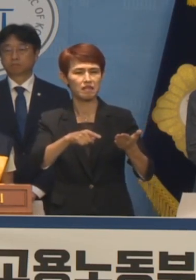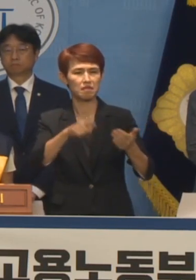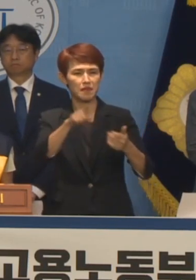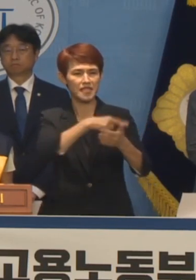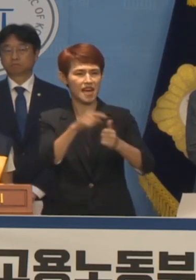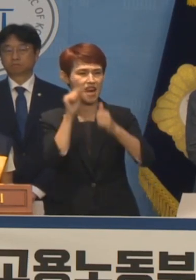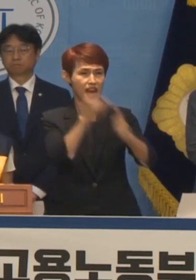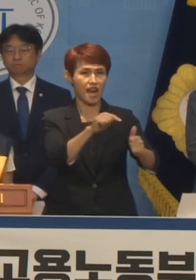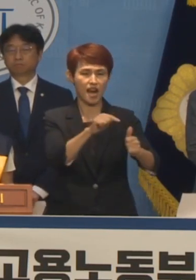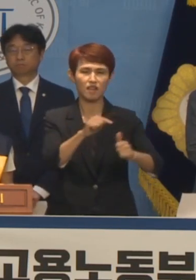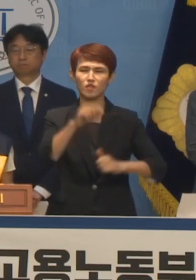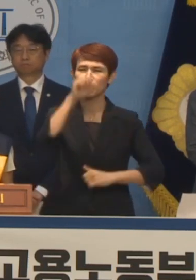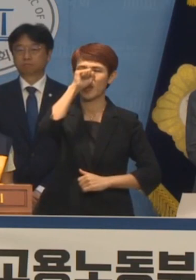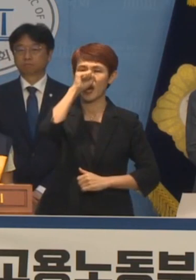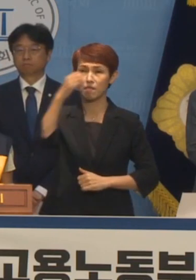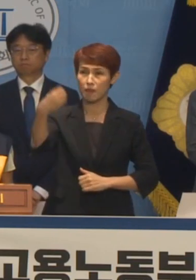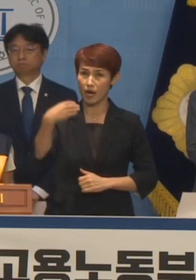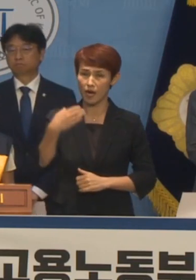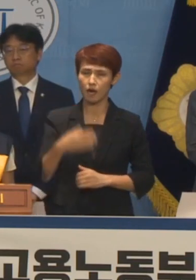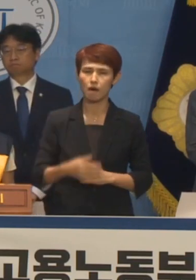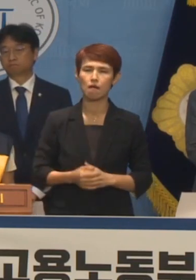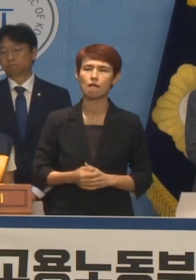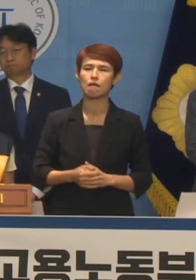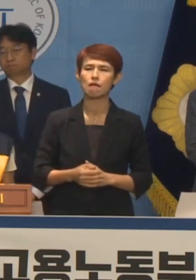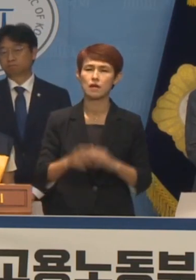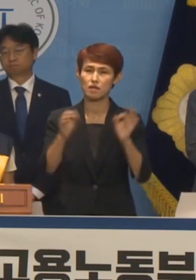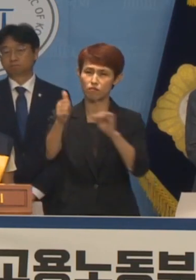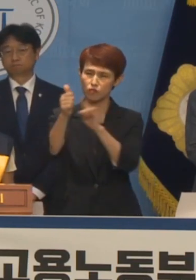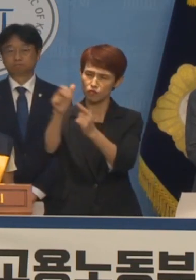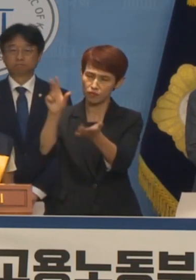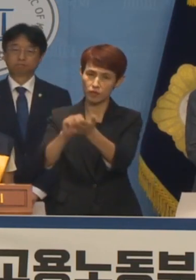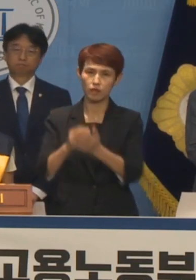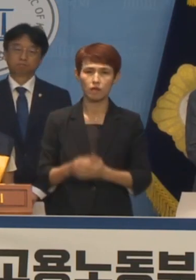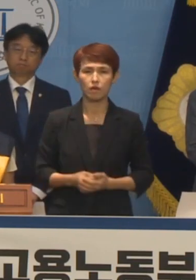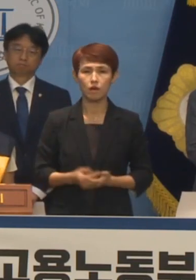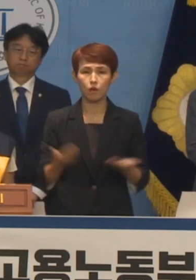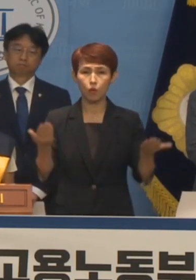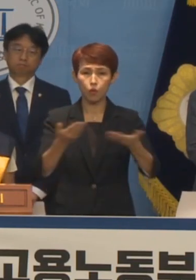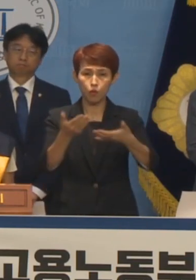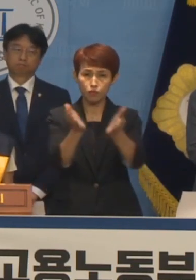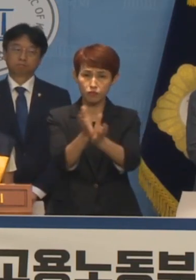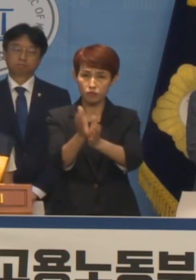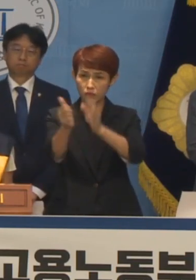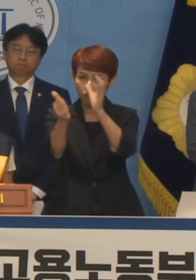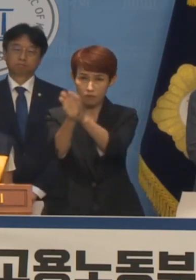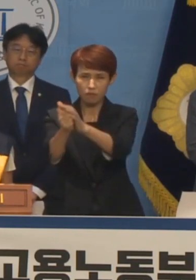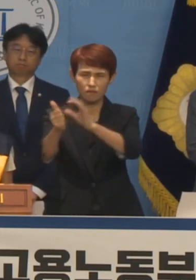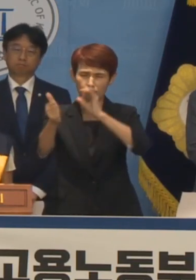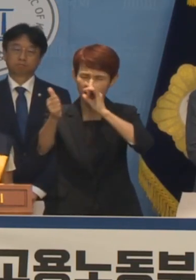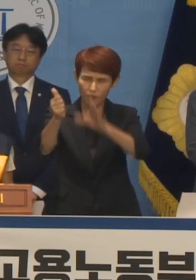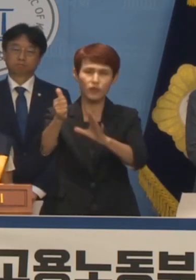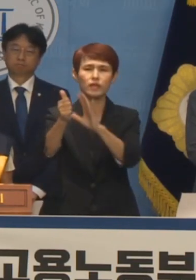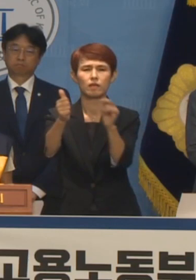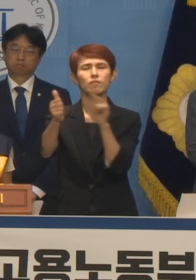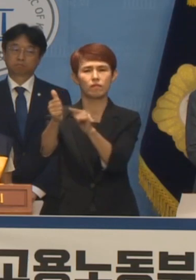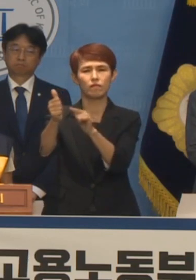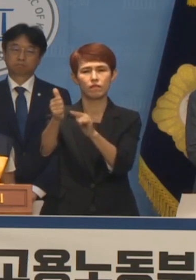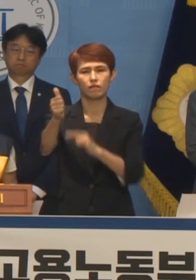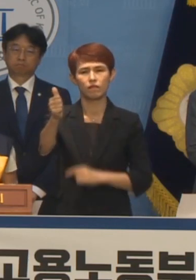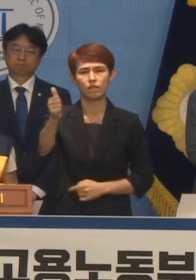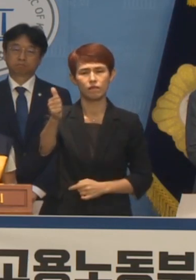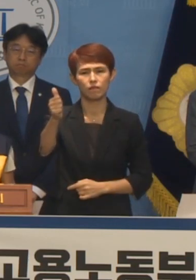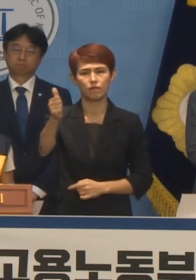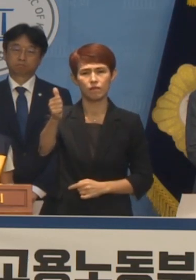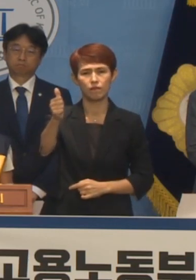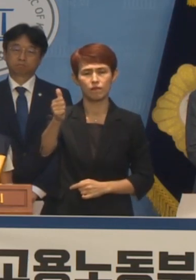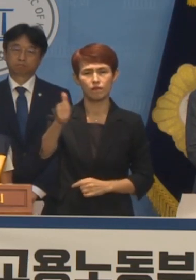보균자인지를 명백히 드러냈습니다. 고용노동부의 수장이 되어서는 안 되는, 절대로 안 되는 사람이라는 걸 스스로 입증한